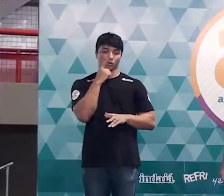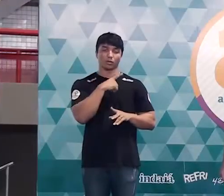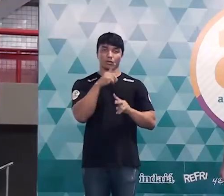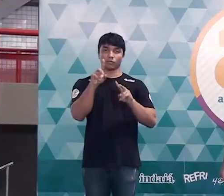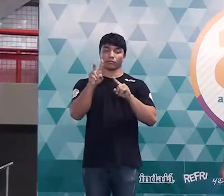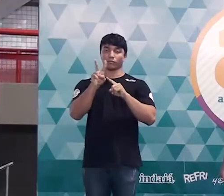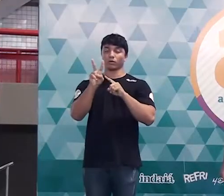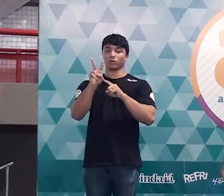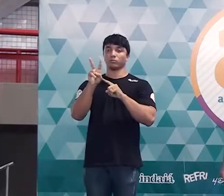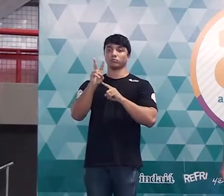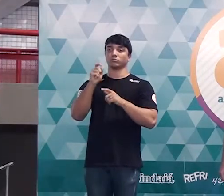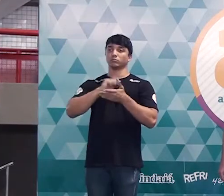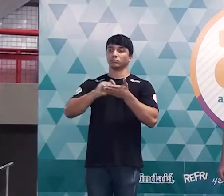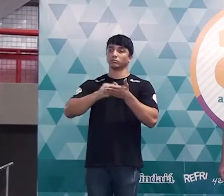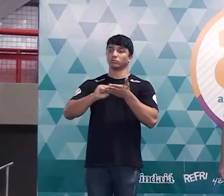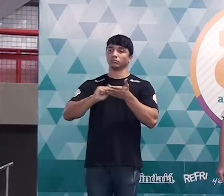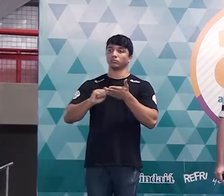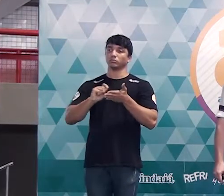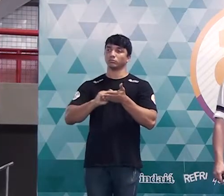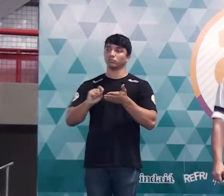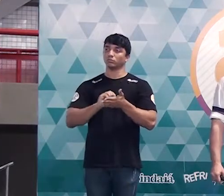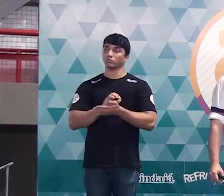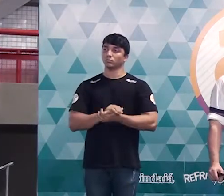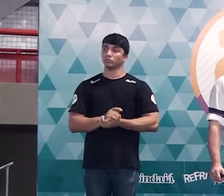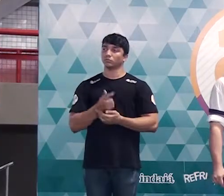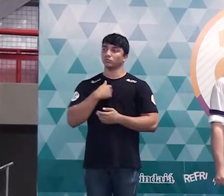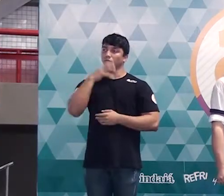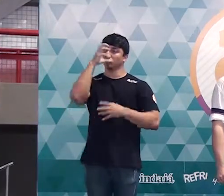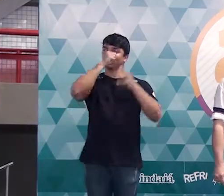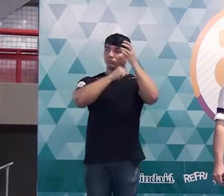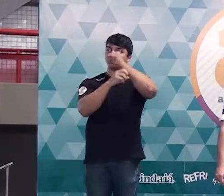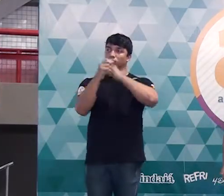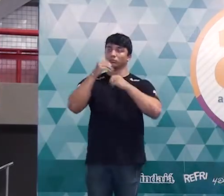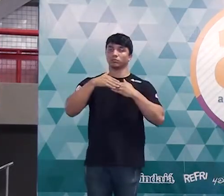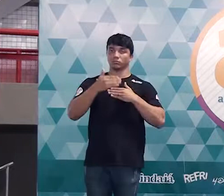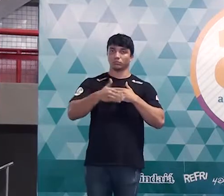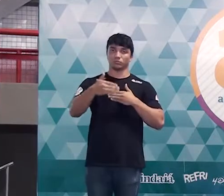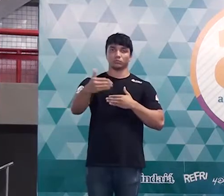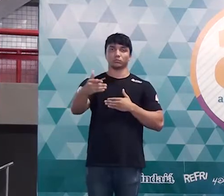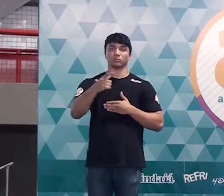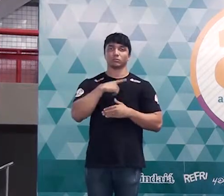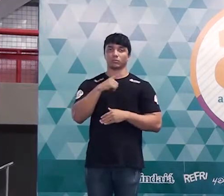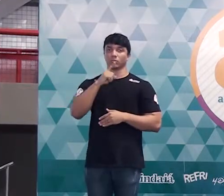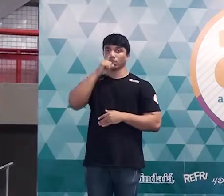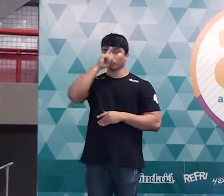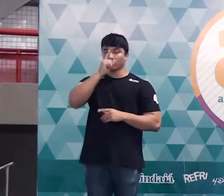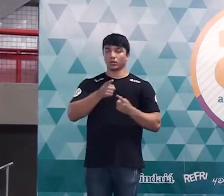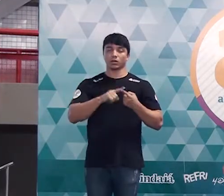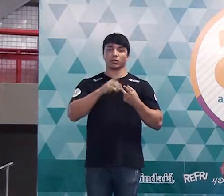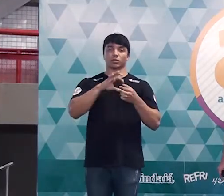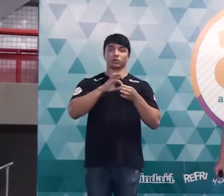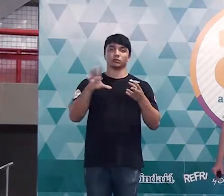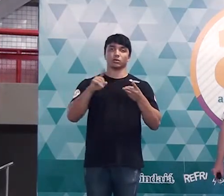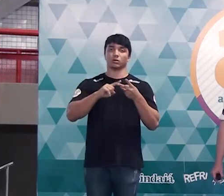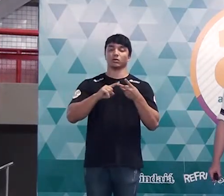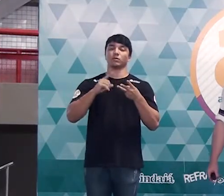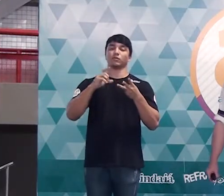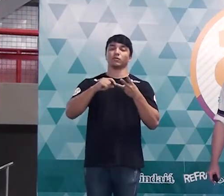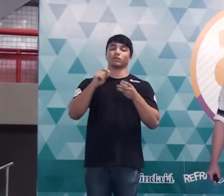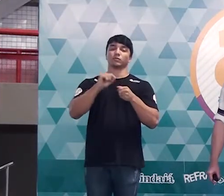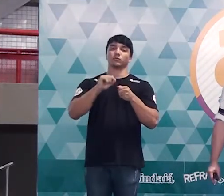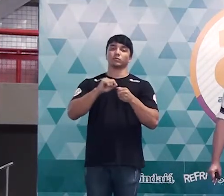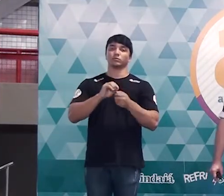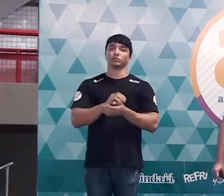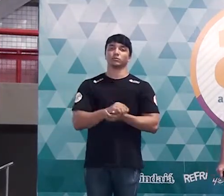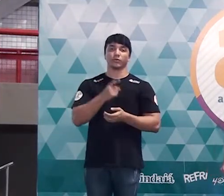tem na apostila, anotem. Nós vamos aprender esses verbos na sequência, ó. Mandar, deixar, fazer, ver,